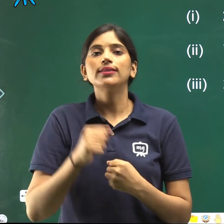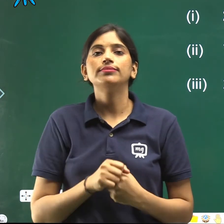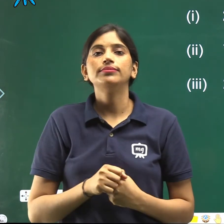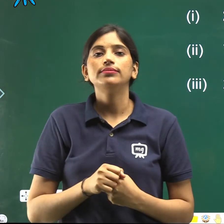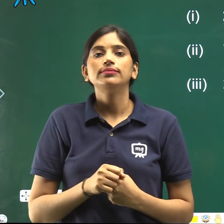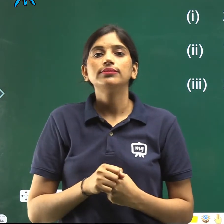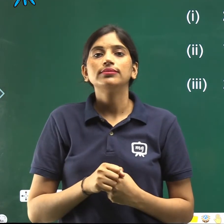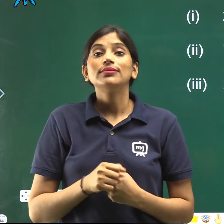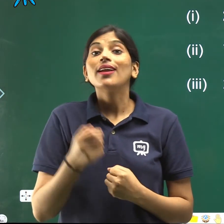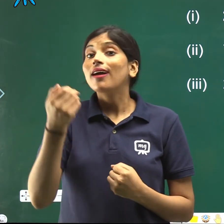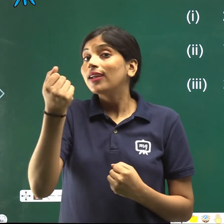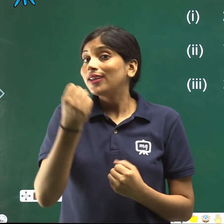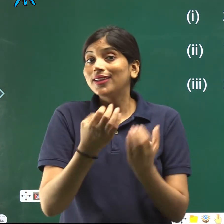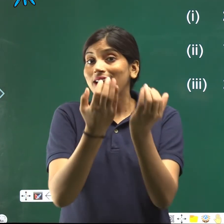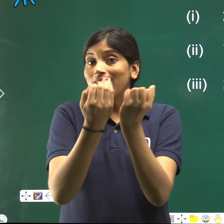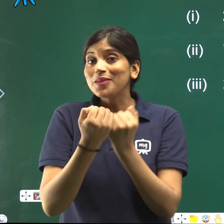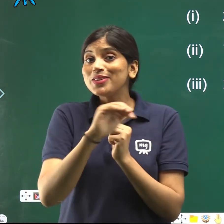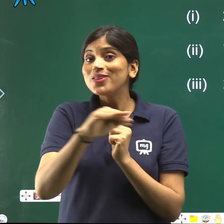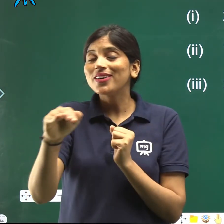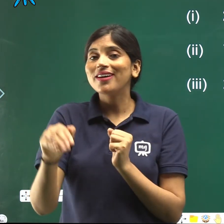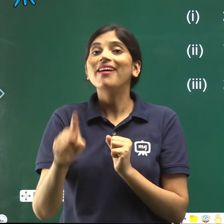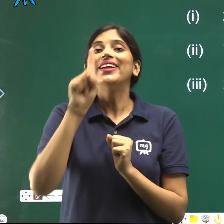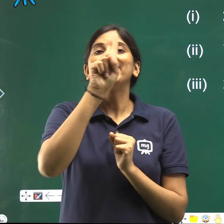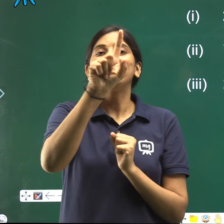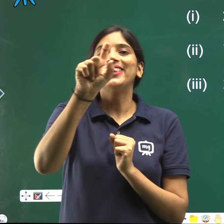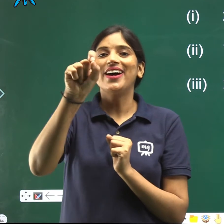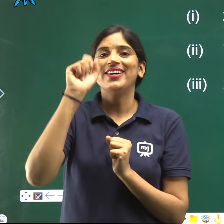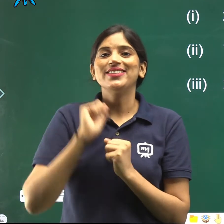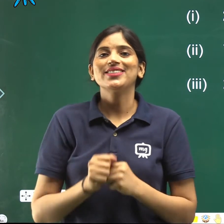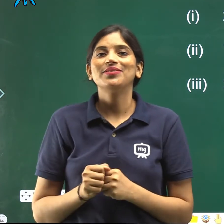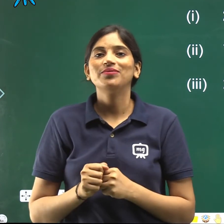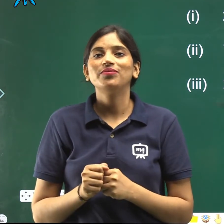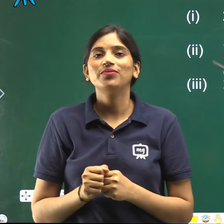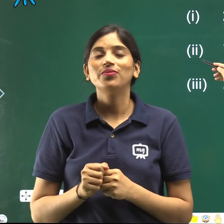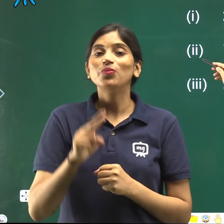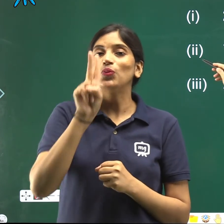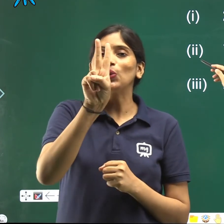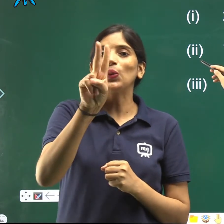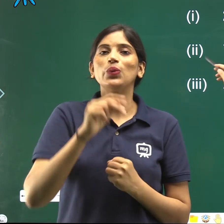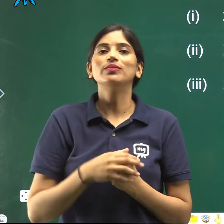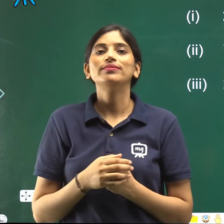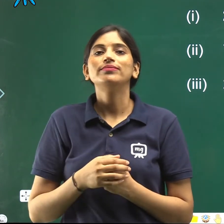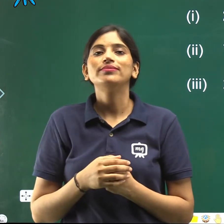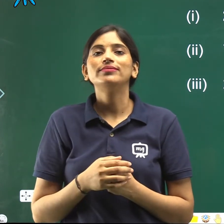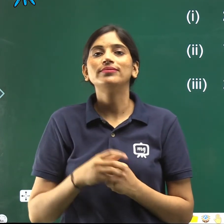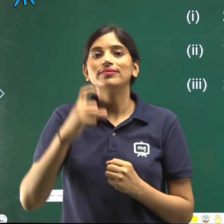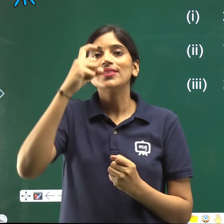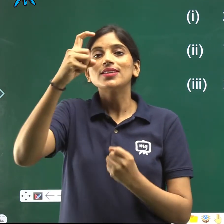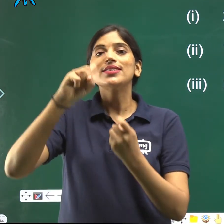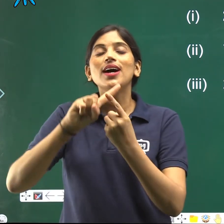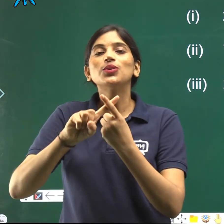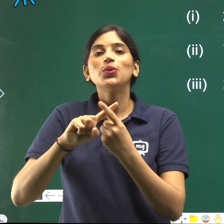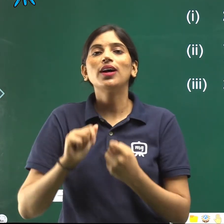बराबर कितने आते हैं बच्चों? 10। 2, 7